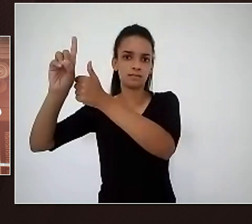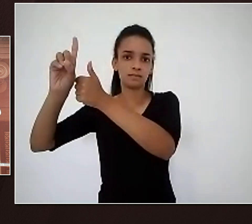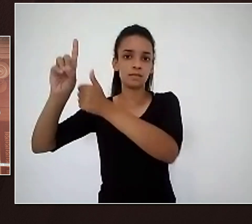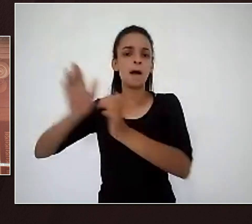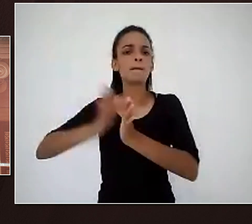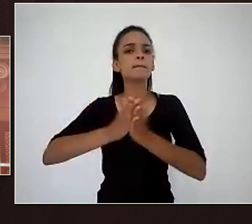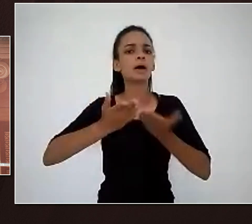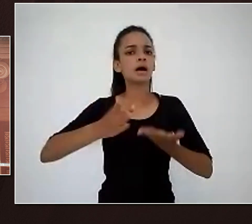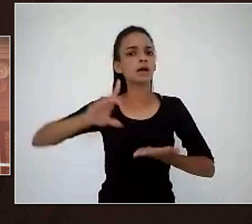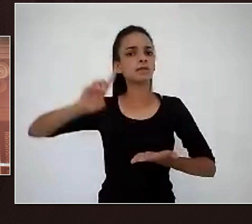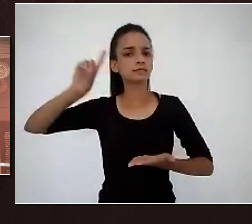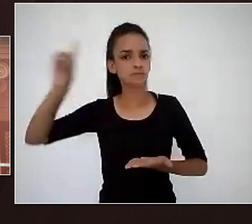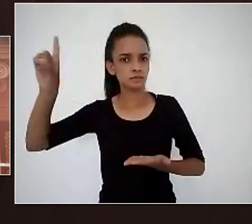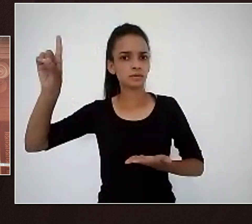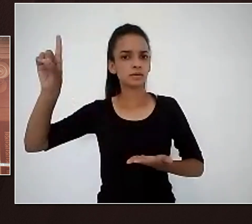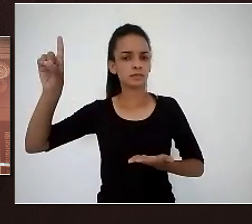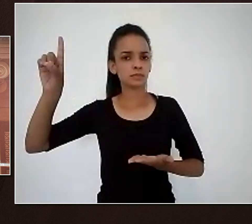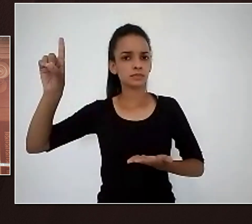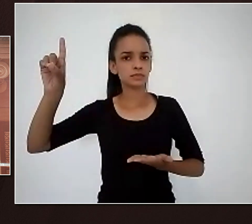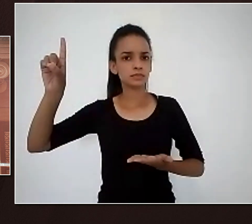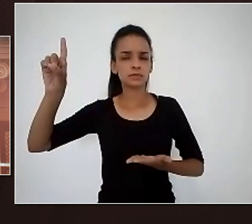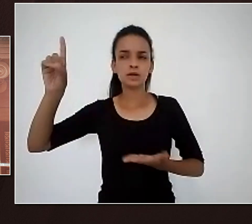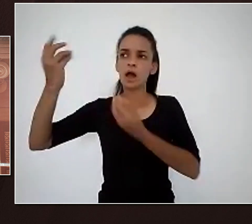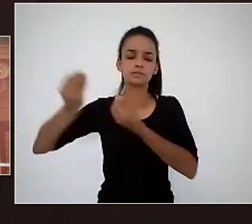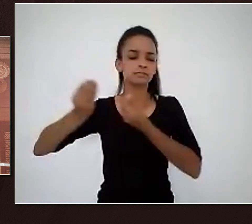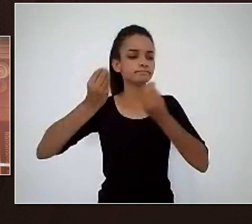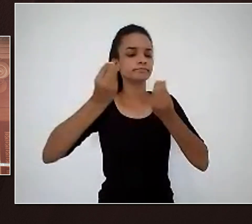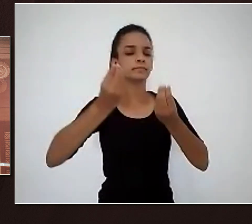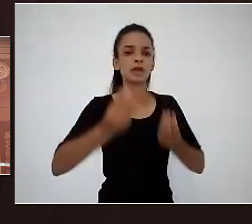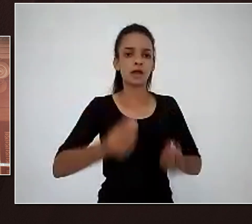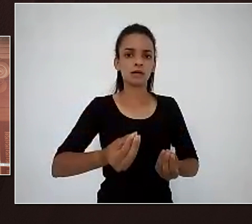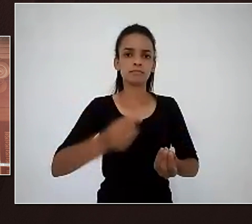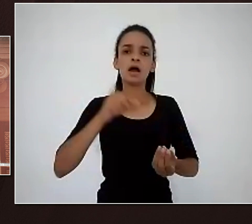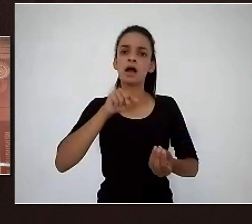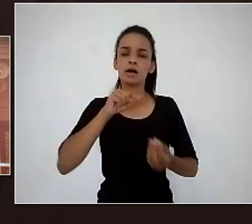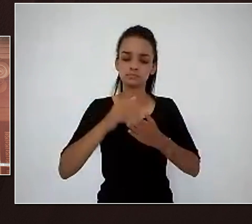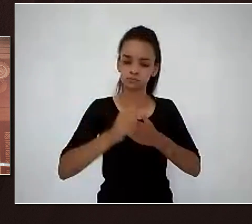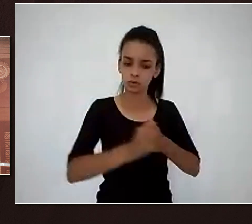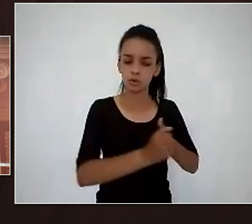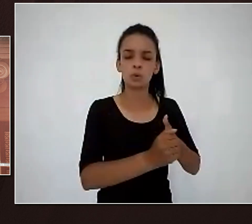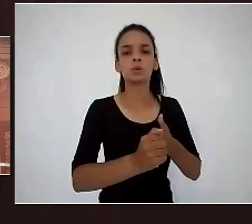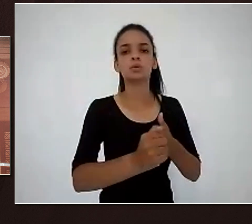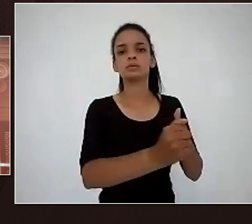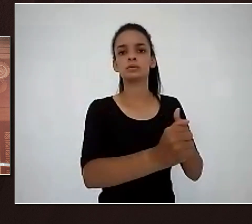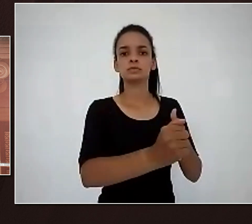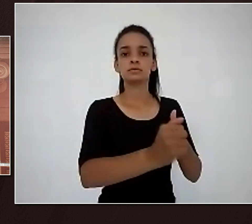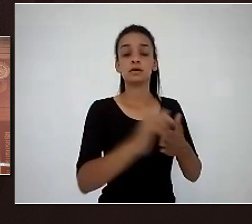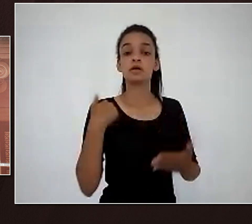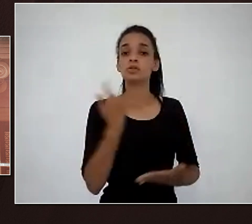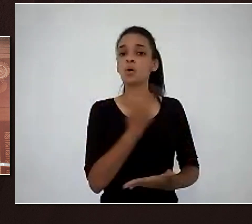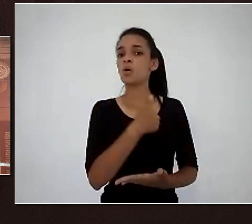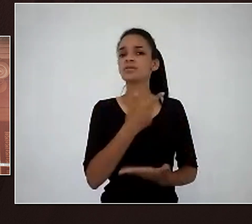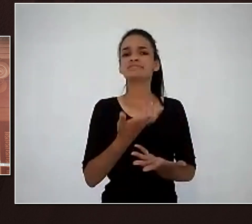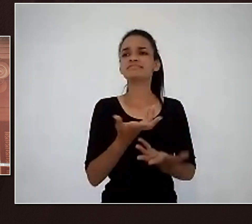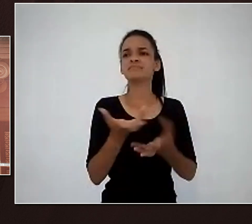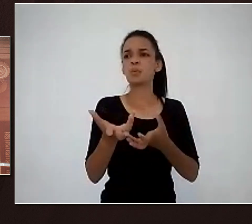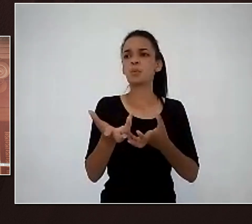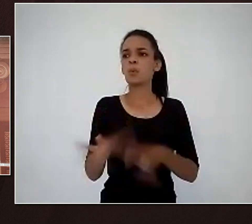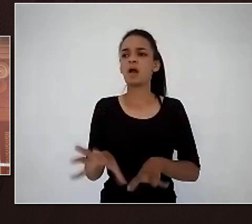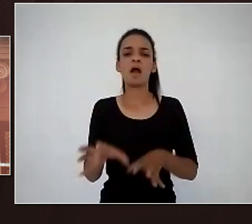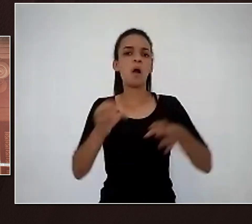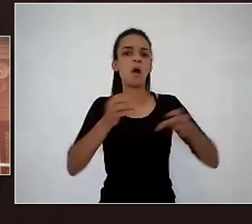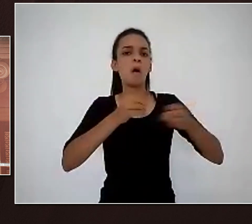Deus que Deus nos dá, irmãos, é a nossa direção. Nós não buscamos qualquer obra